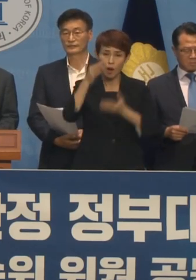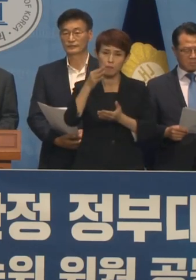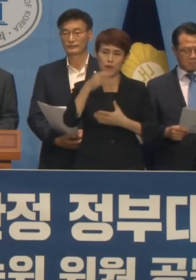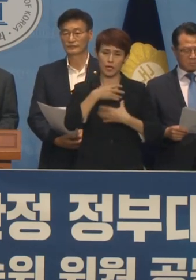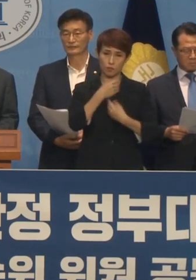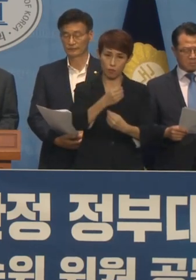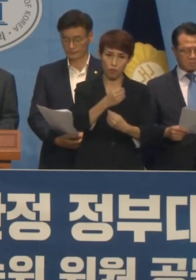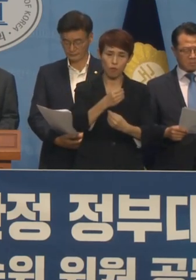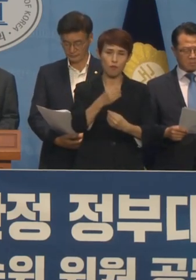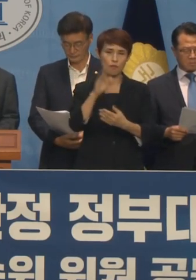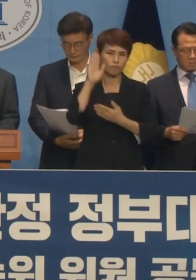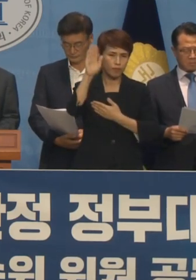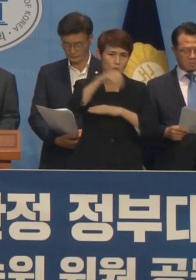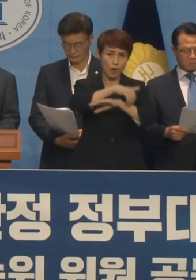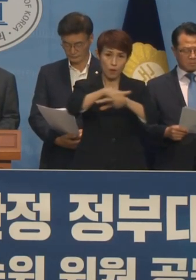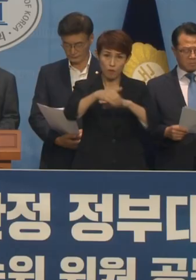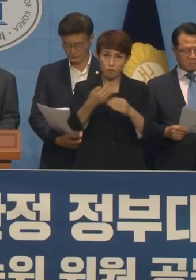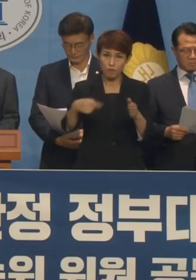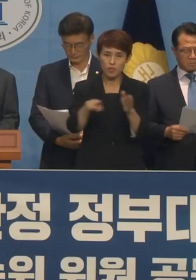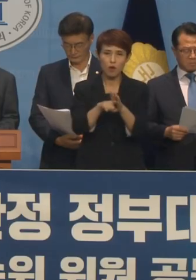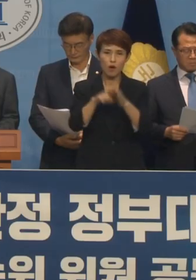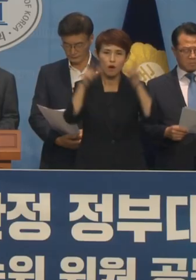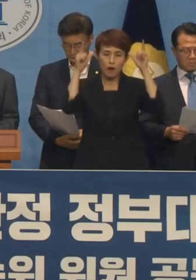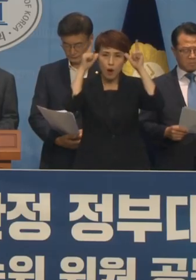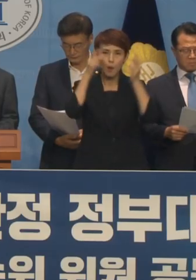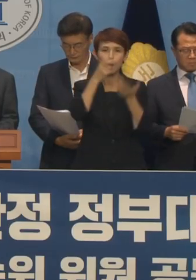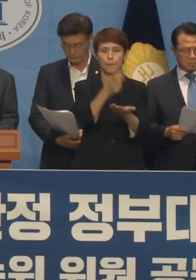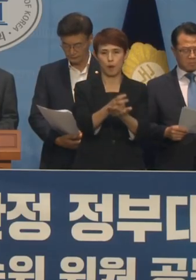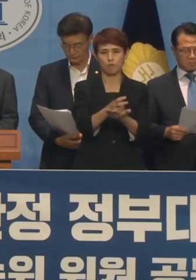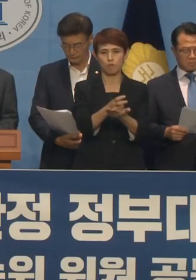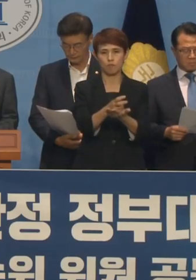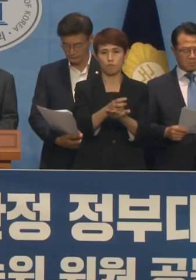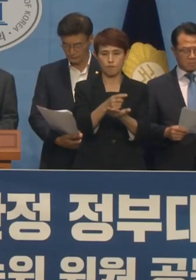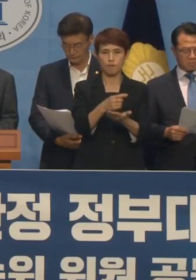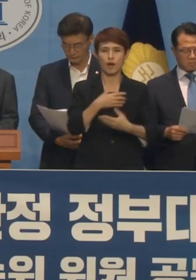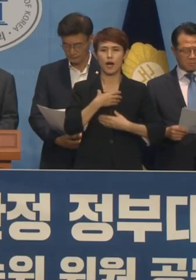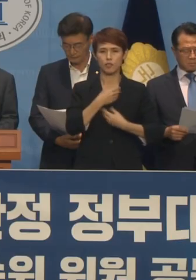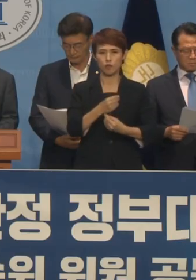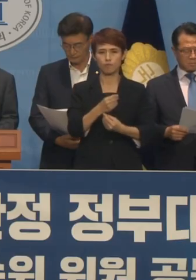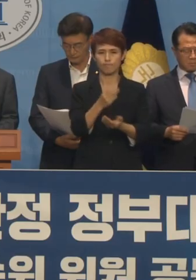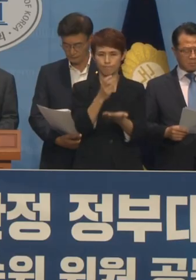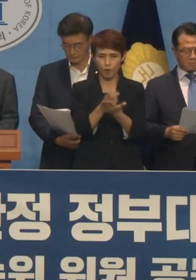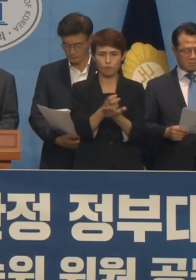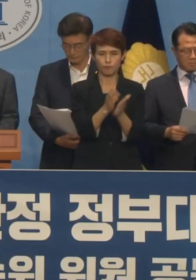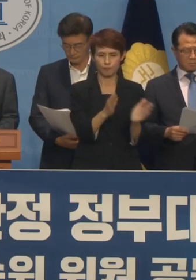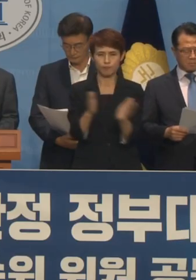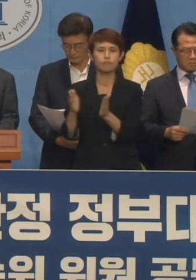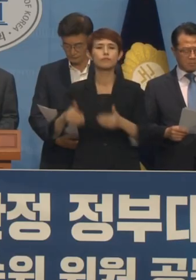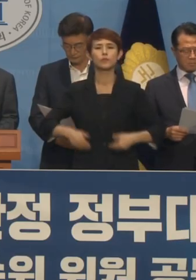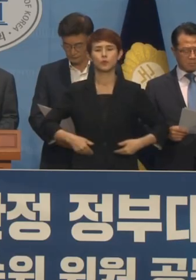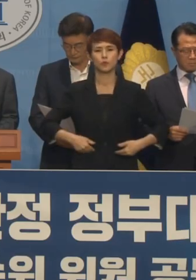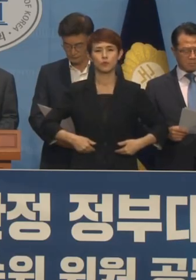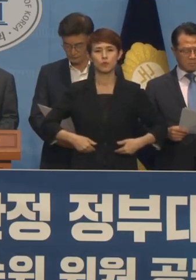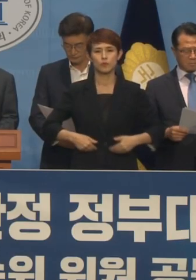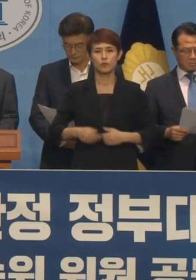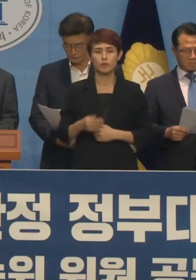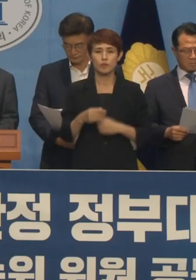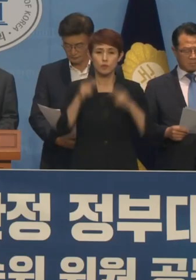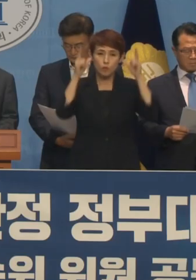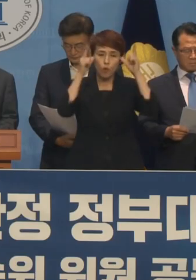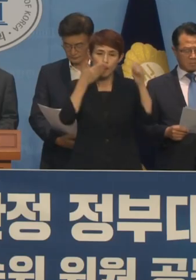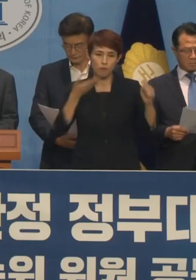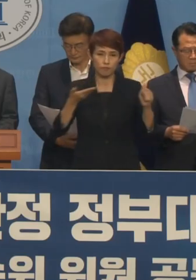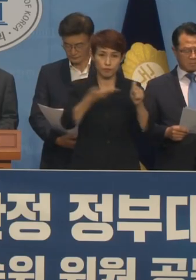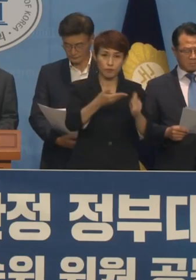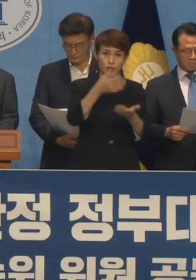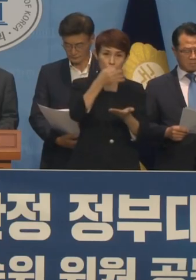안정 중장기 대책으로 한우법 등 제도적 안전 장치를 마련하고 사료 가격 안정